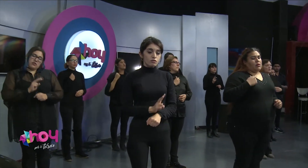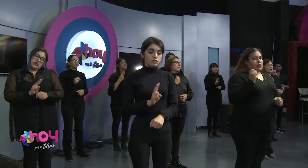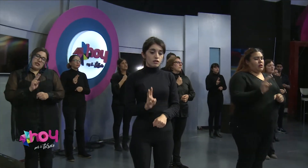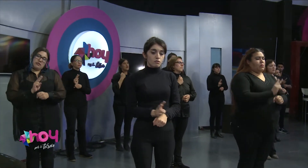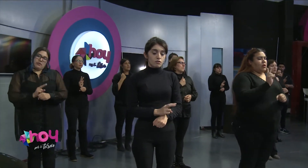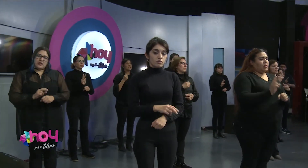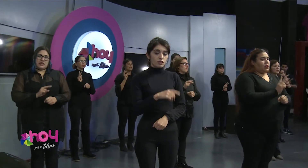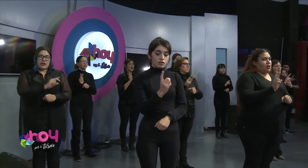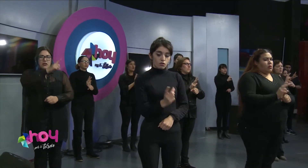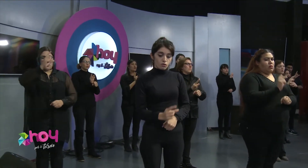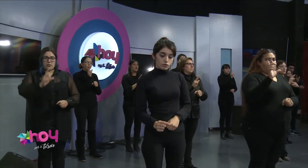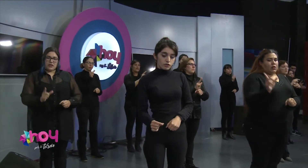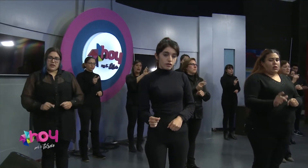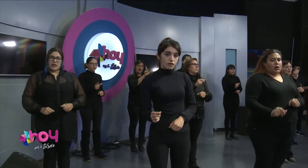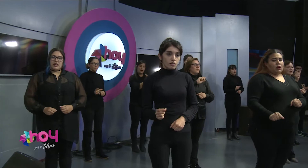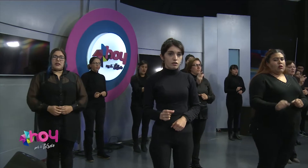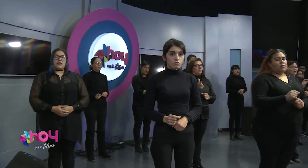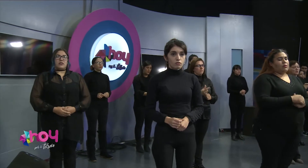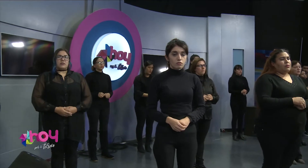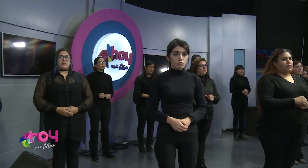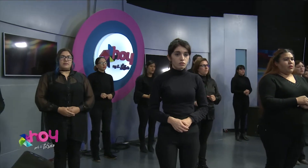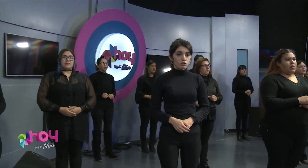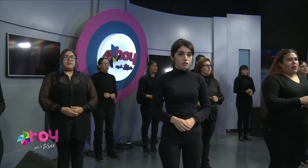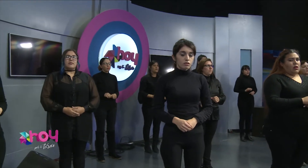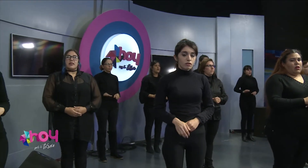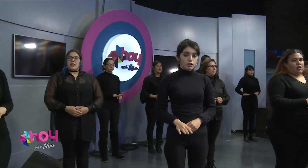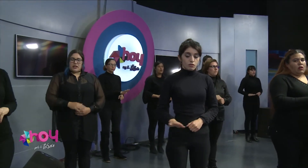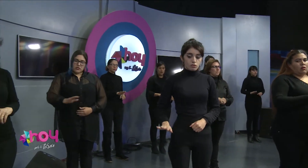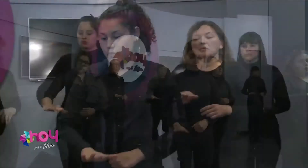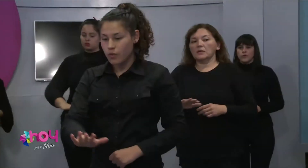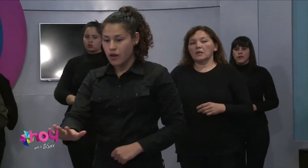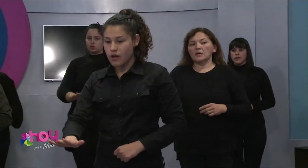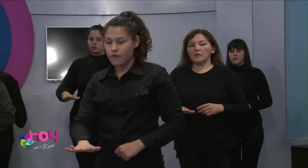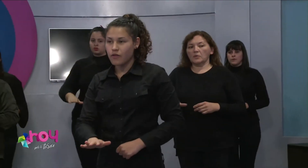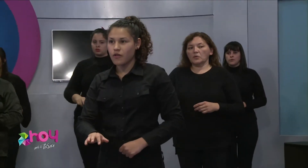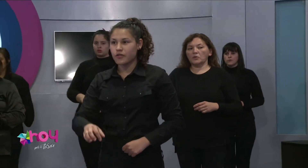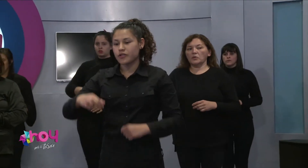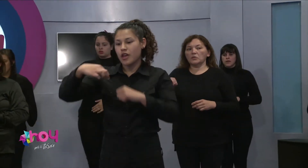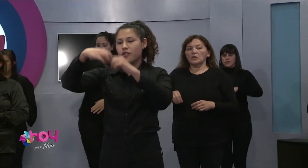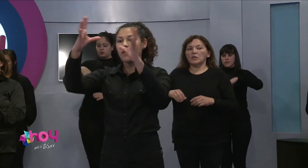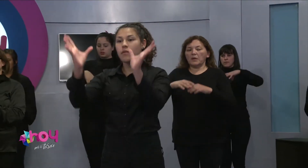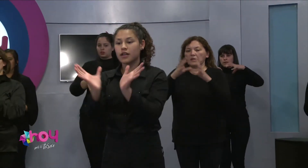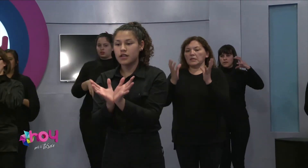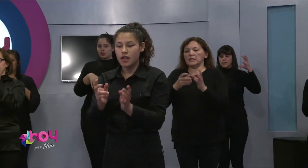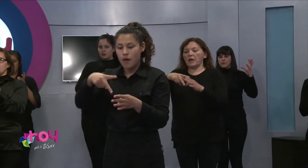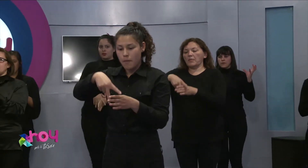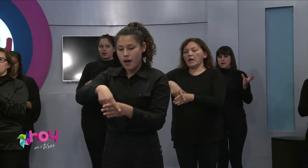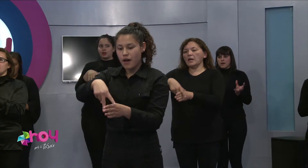nuestra patria cobijado, en los pueblos de Patrín y